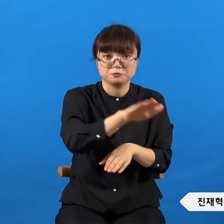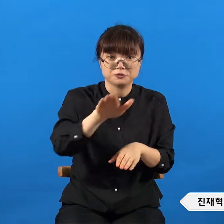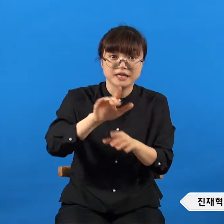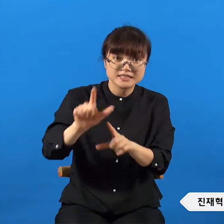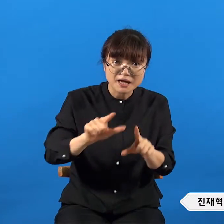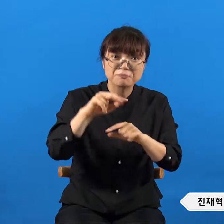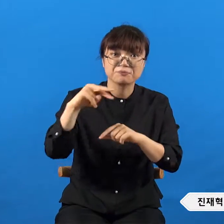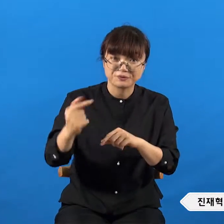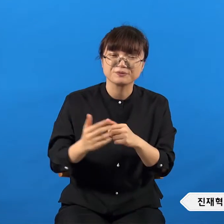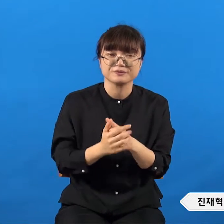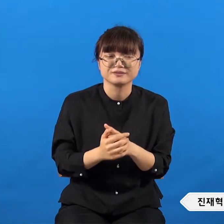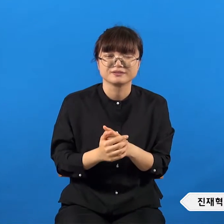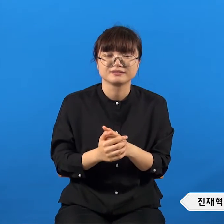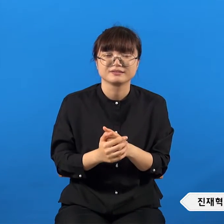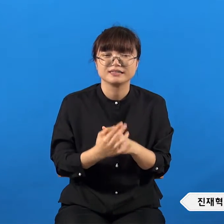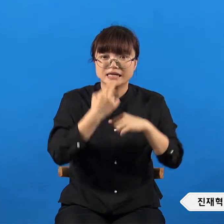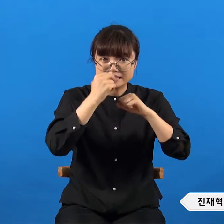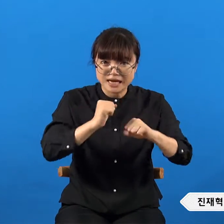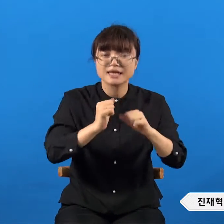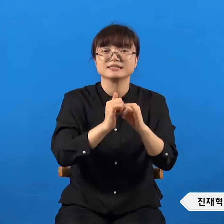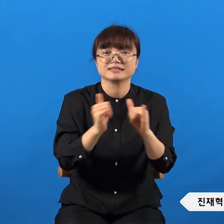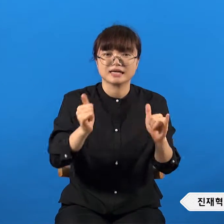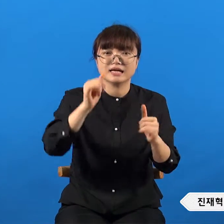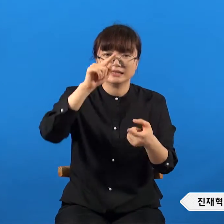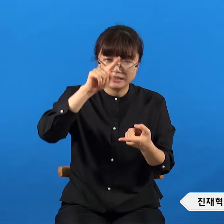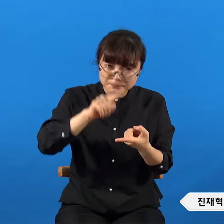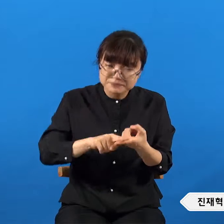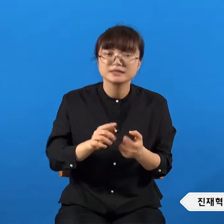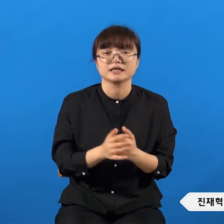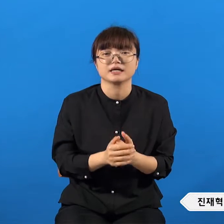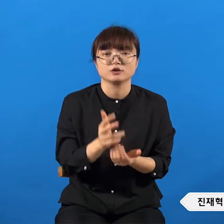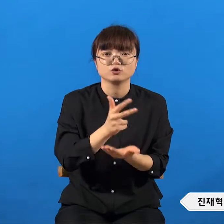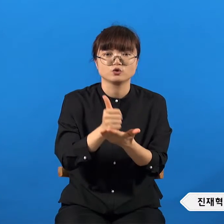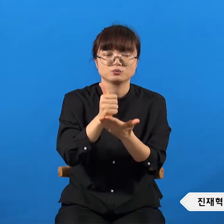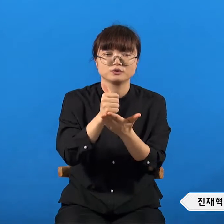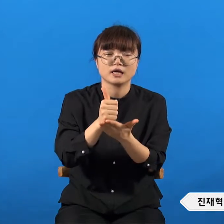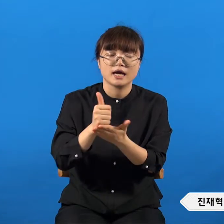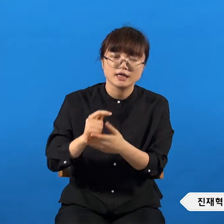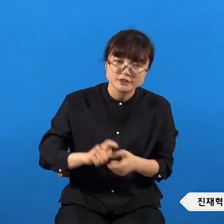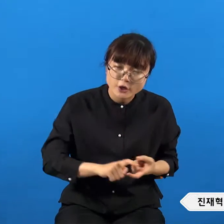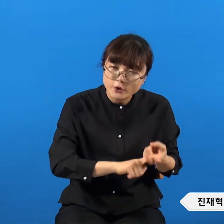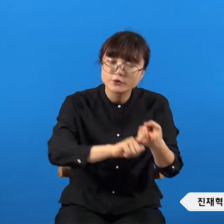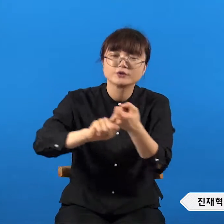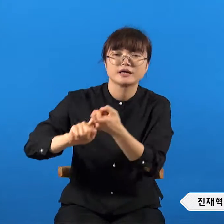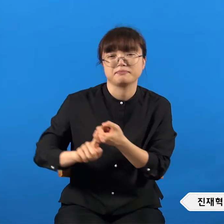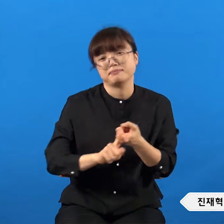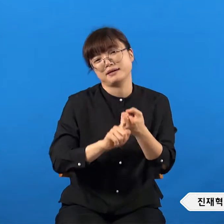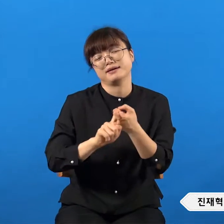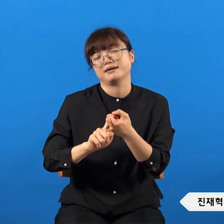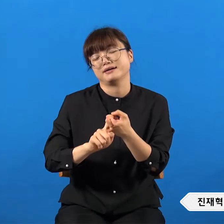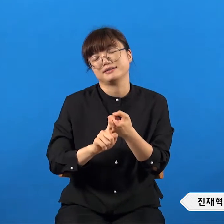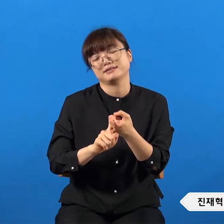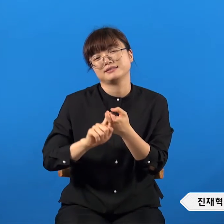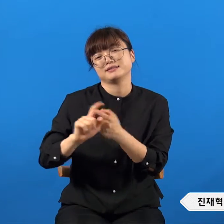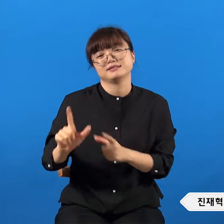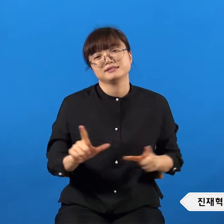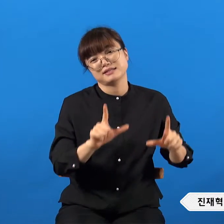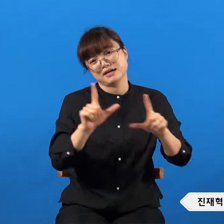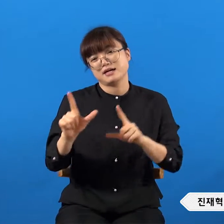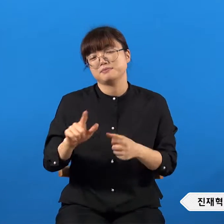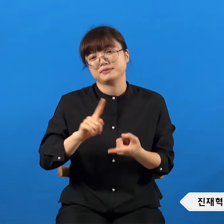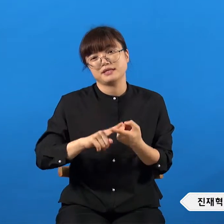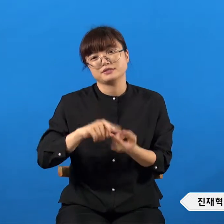우리의 삶도 산자로 주님과 연합하는 삶을 말씀하고